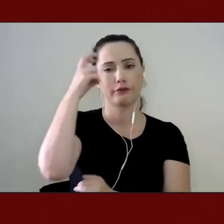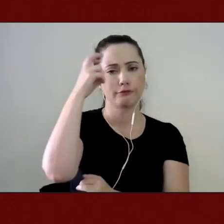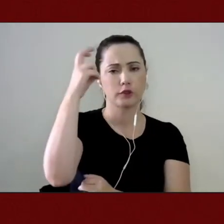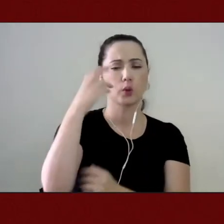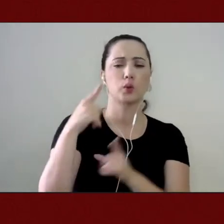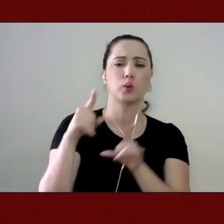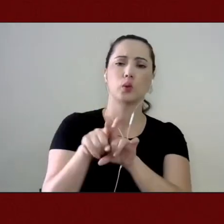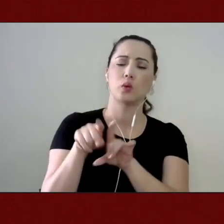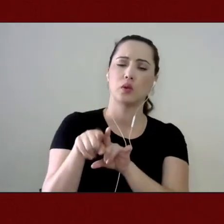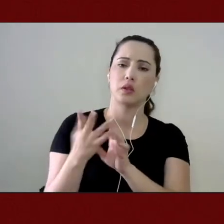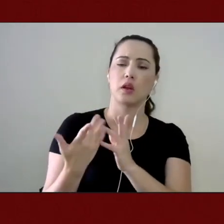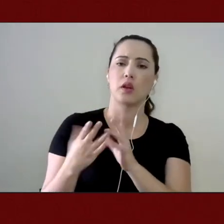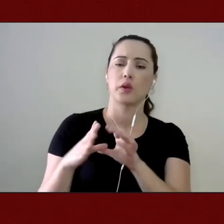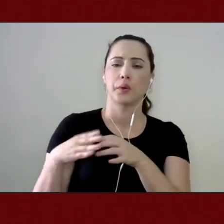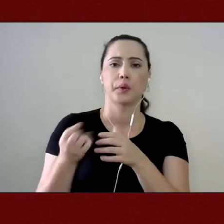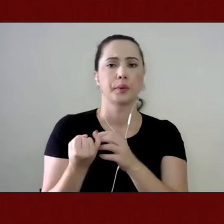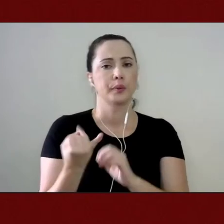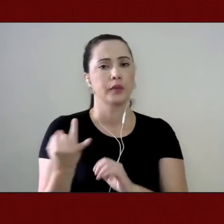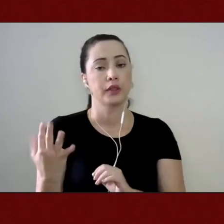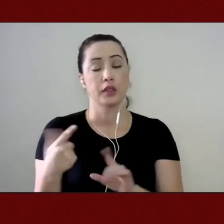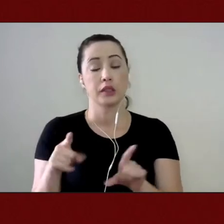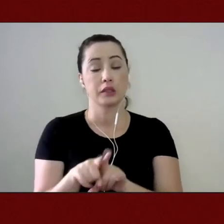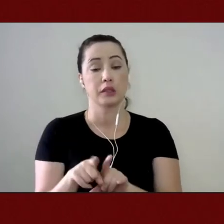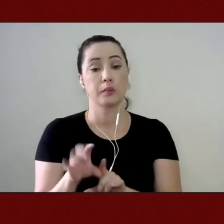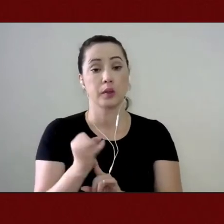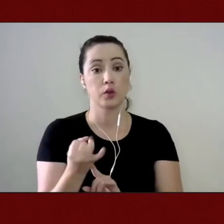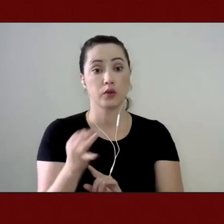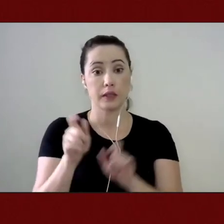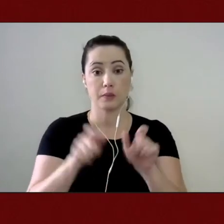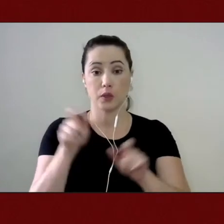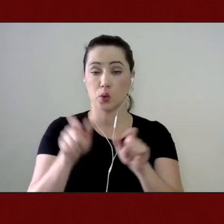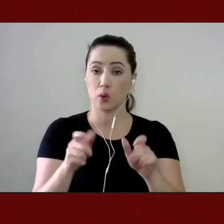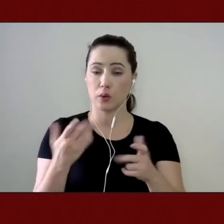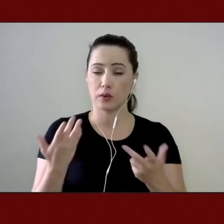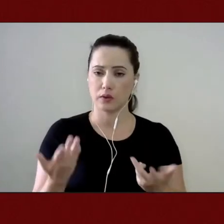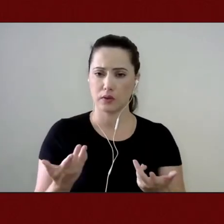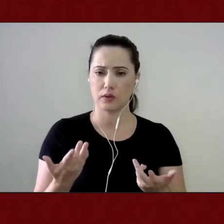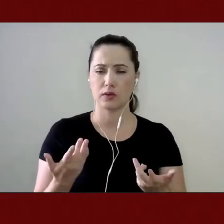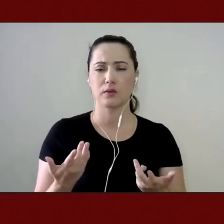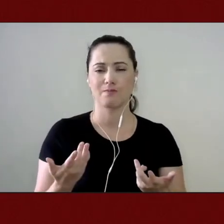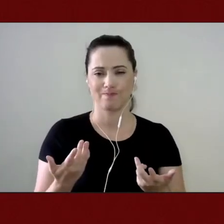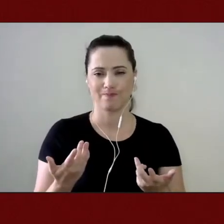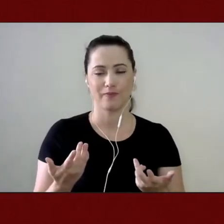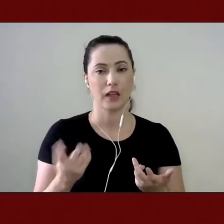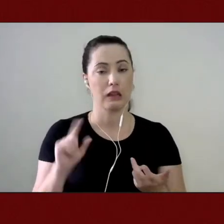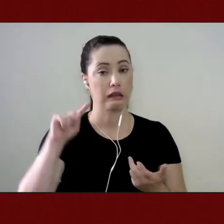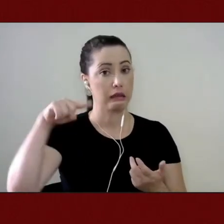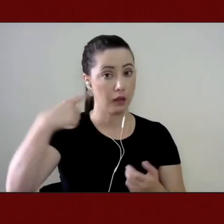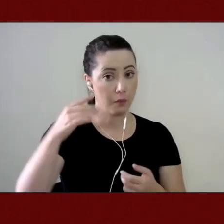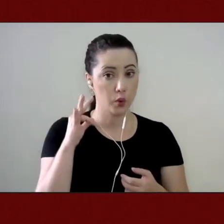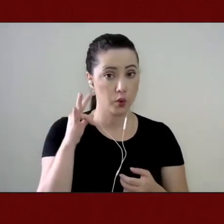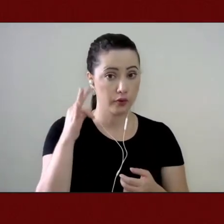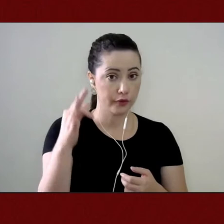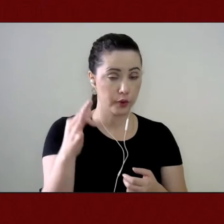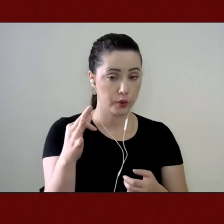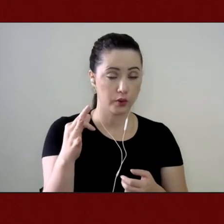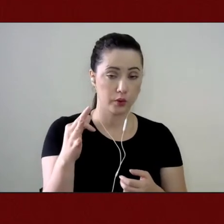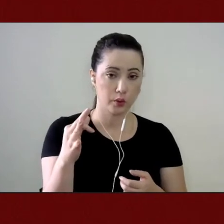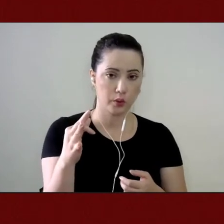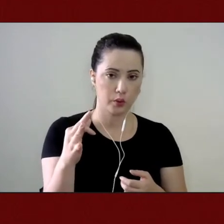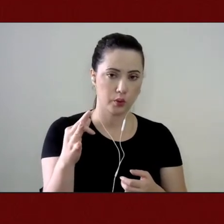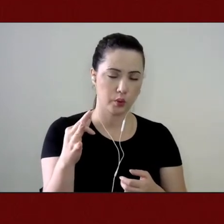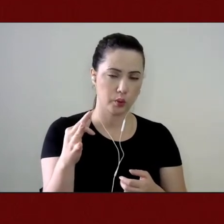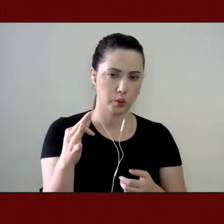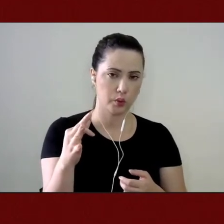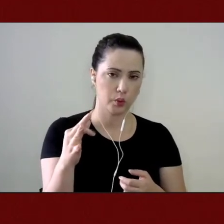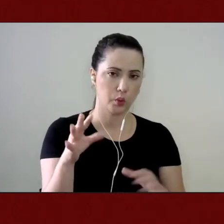produção cultural, na indústria cultural, e, em grande parte, essa fase vai dar frutos nos anos finais mesmo